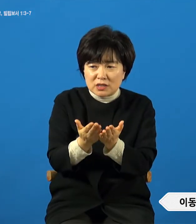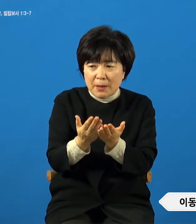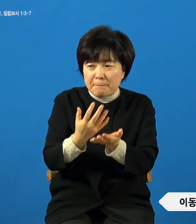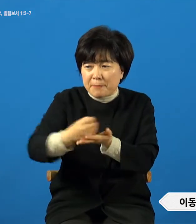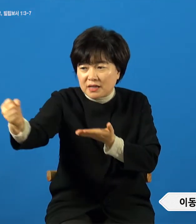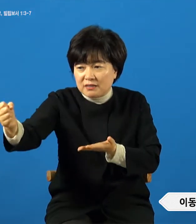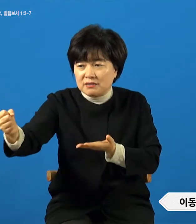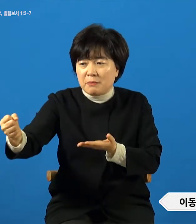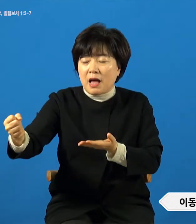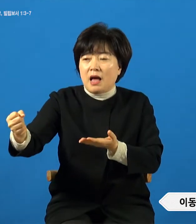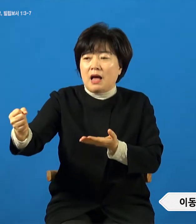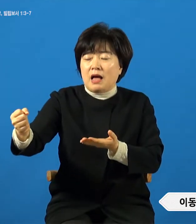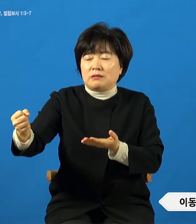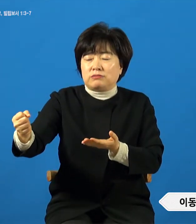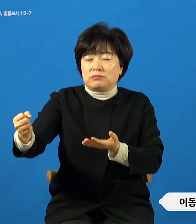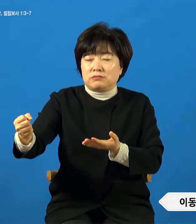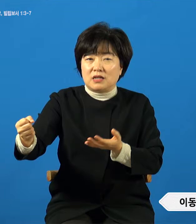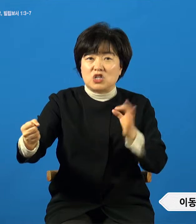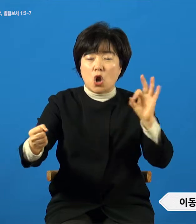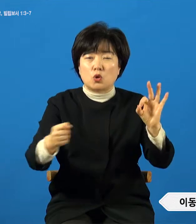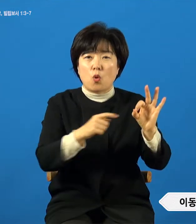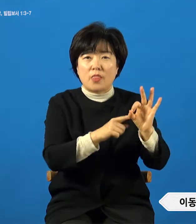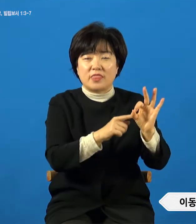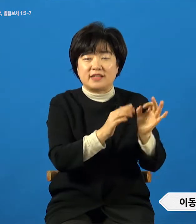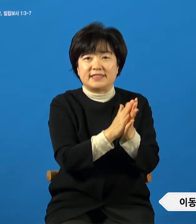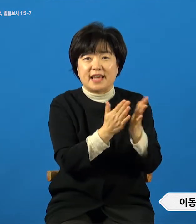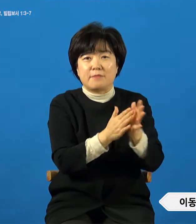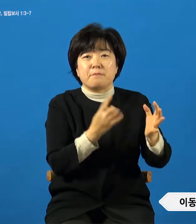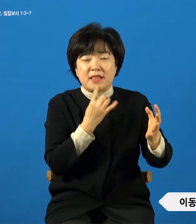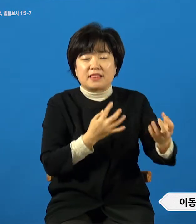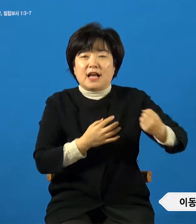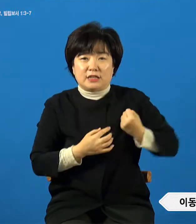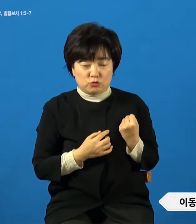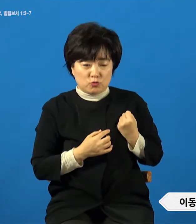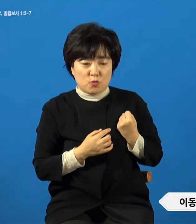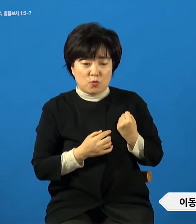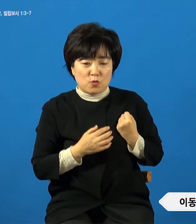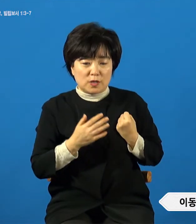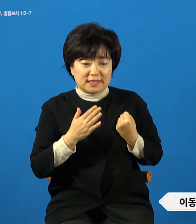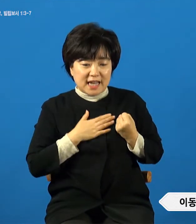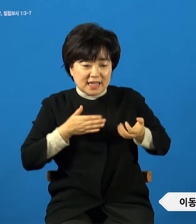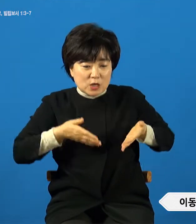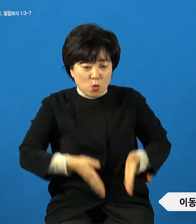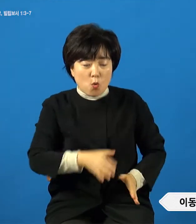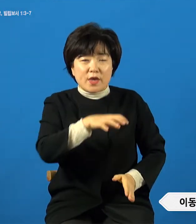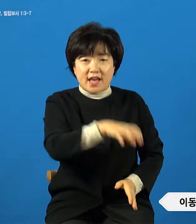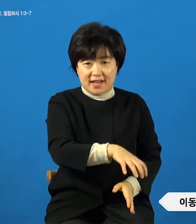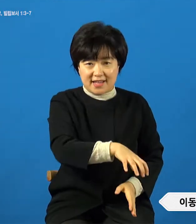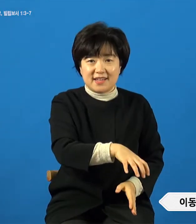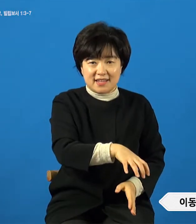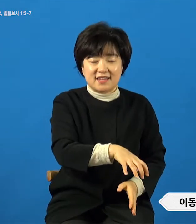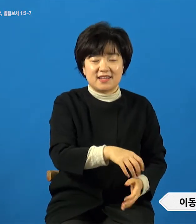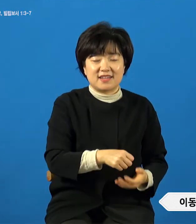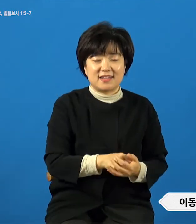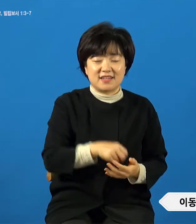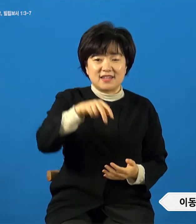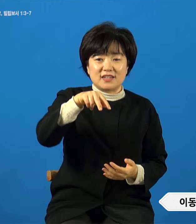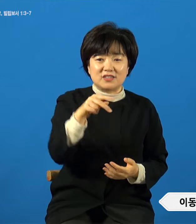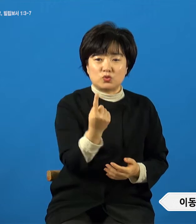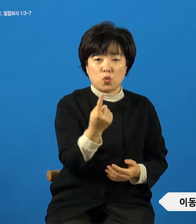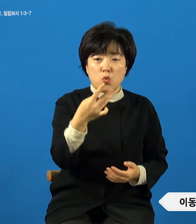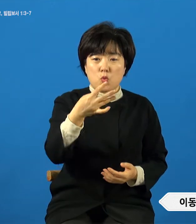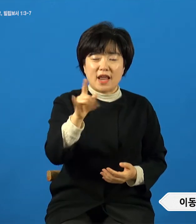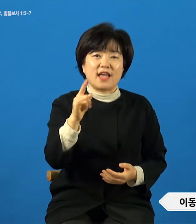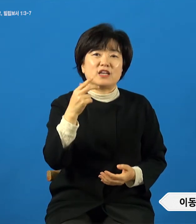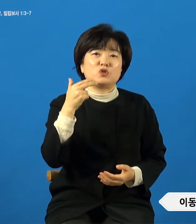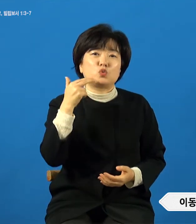10권만 가지고 자기 가족들의 고향이었던 소나무가 우거진 평화로운 마을 소래,